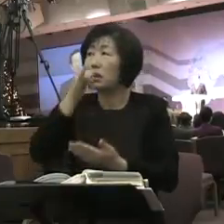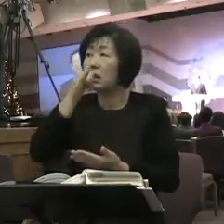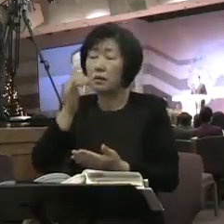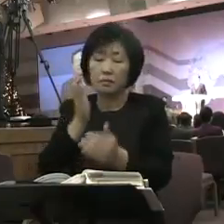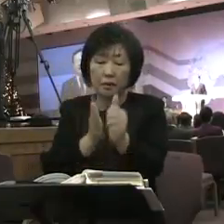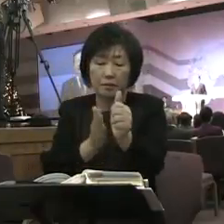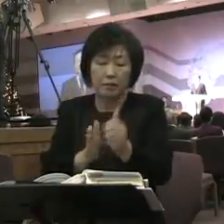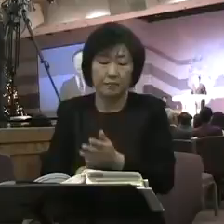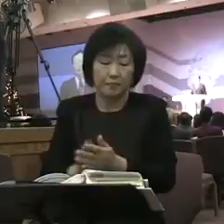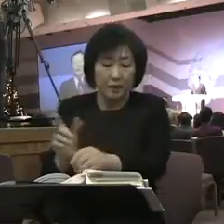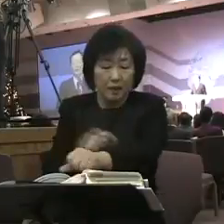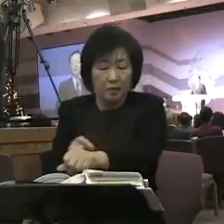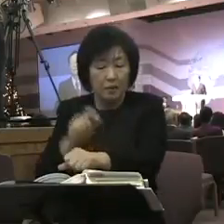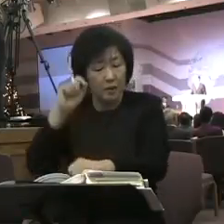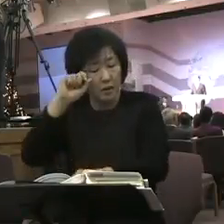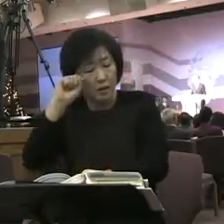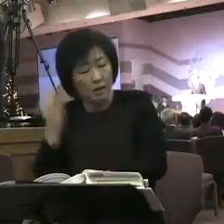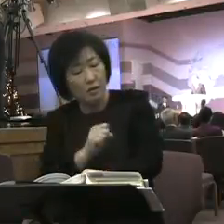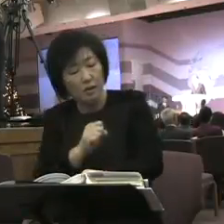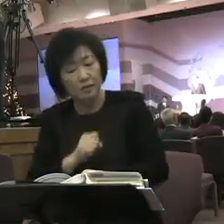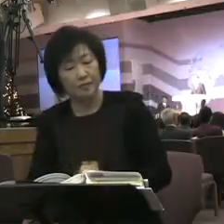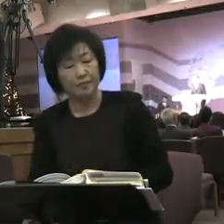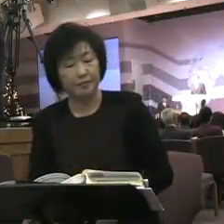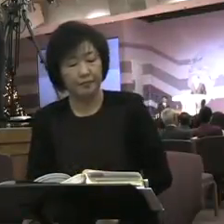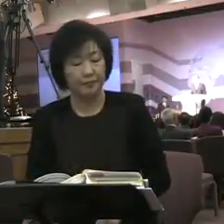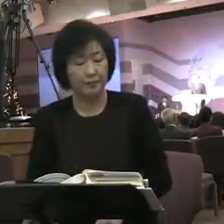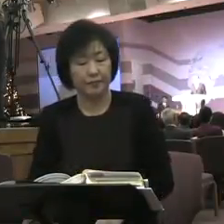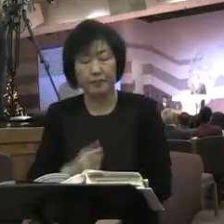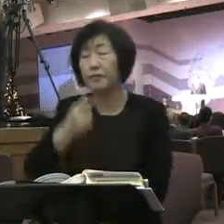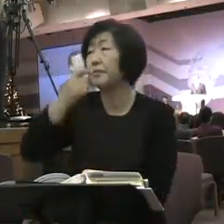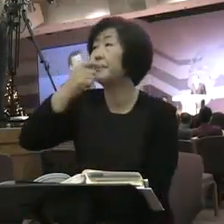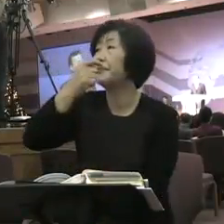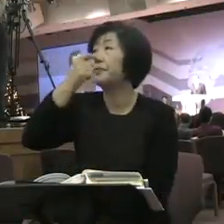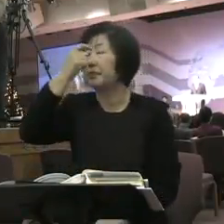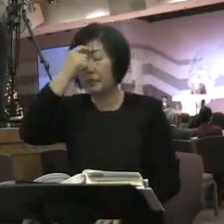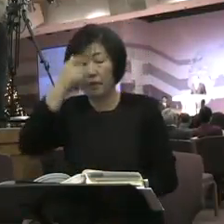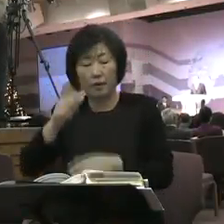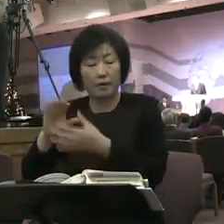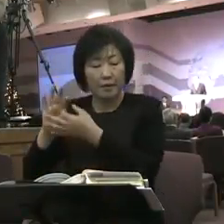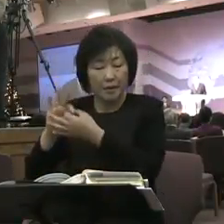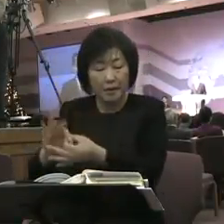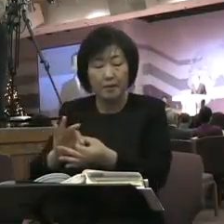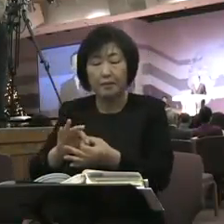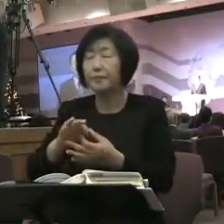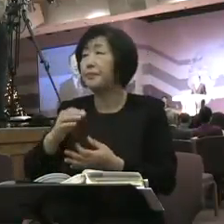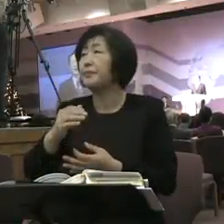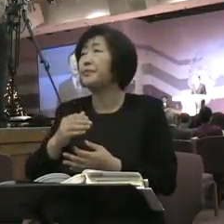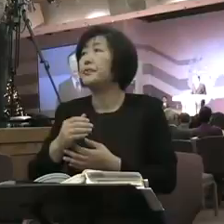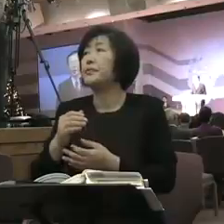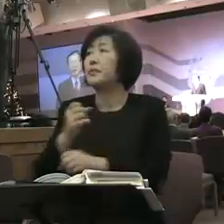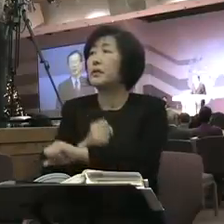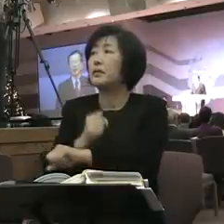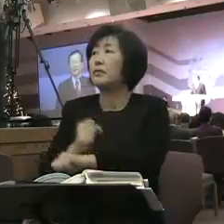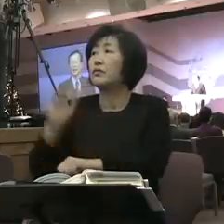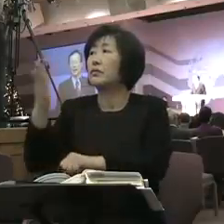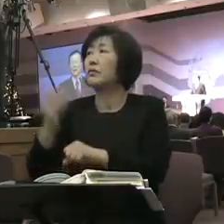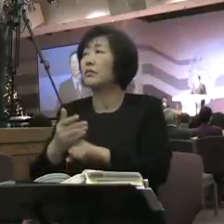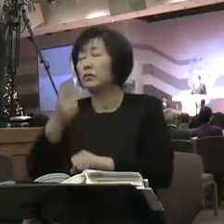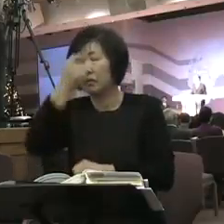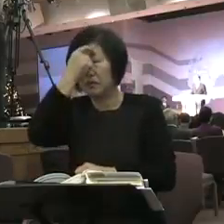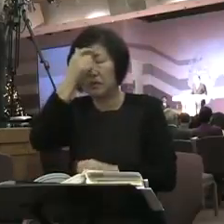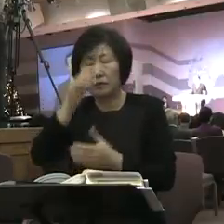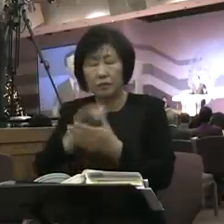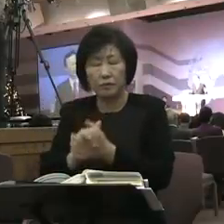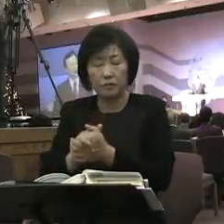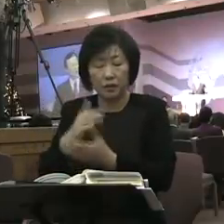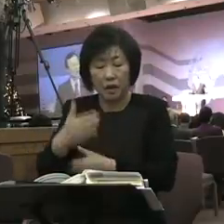이 특세에 기도의 그 물꼬를 타고 우리가 이제 계속 기도를 해야 합니다. 기도란 그 하나님